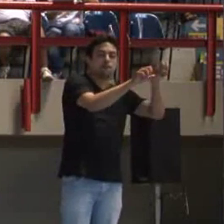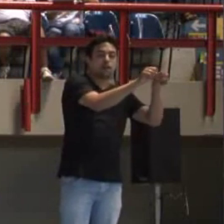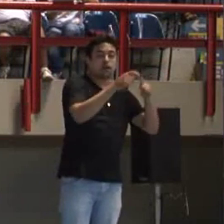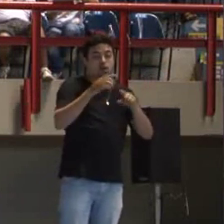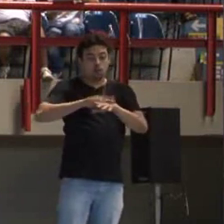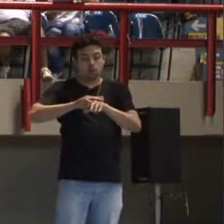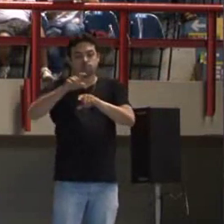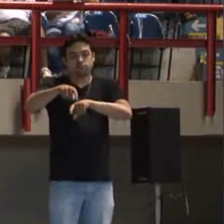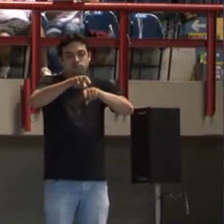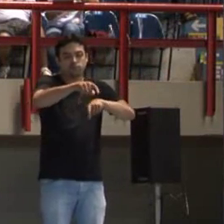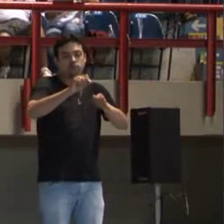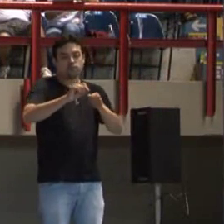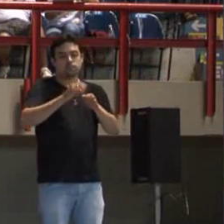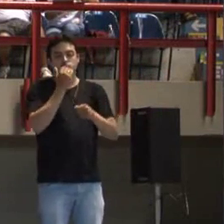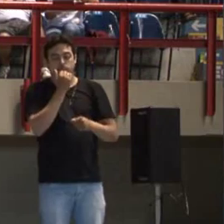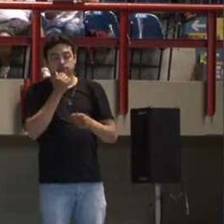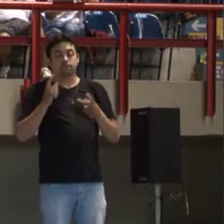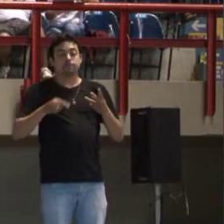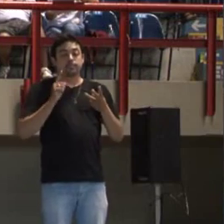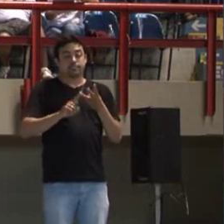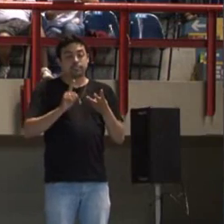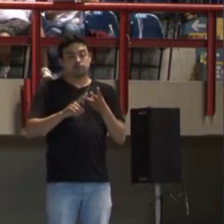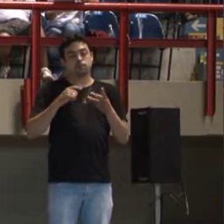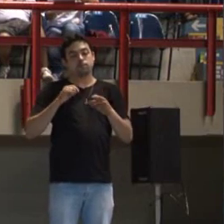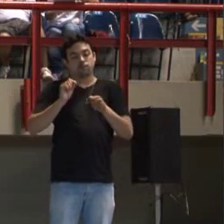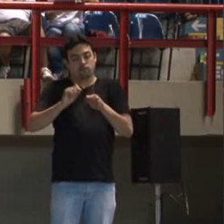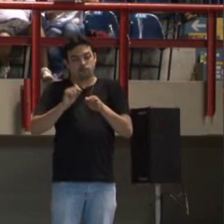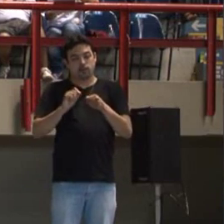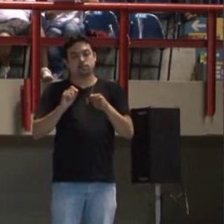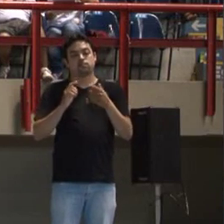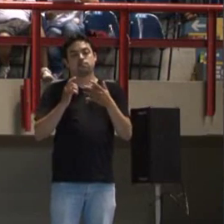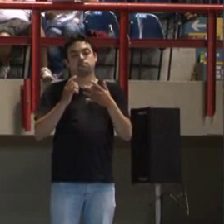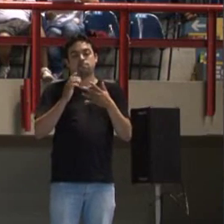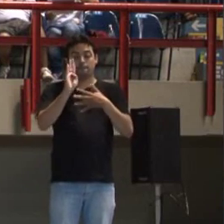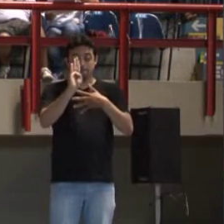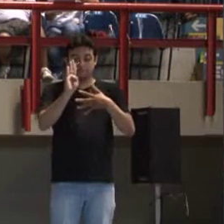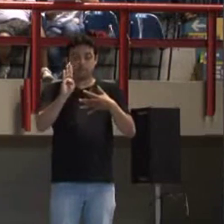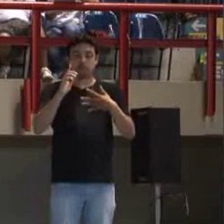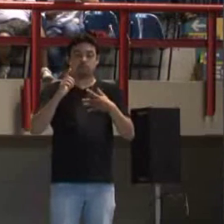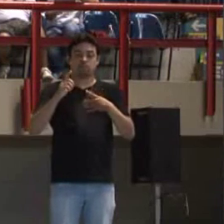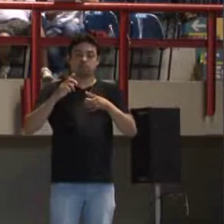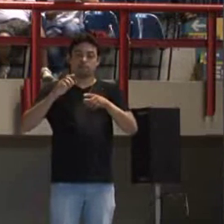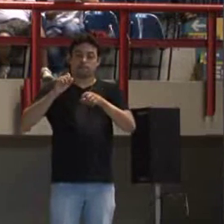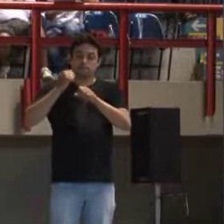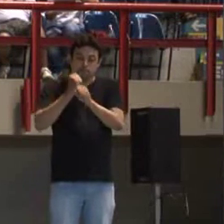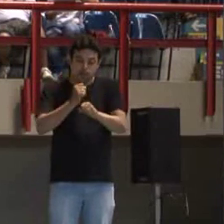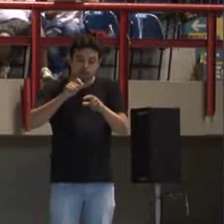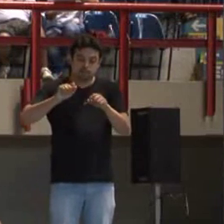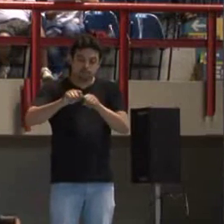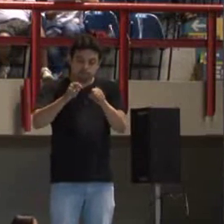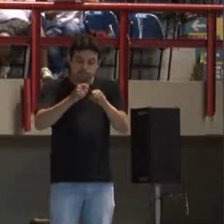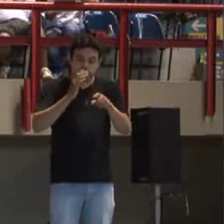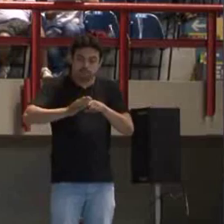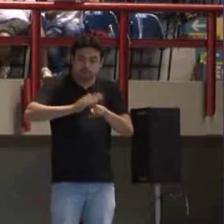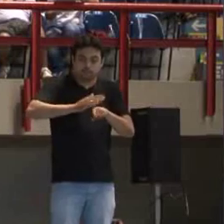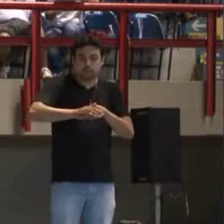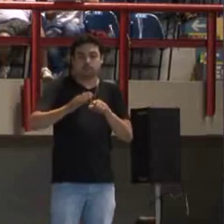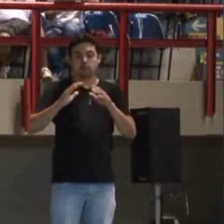irmão. B, o homem fabrica seus instrumentos para obtenção de alimento e abrigo. Por enquanto o item B está massa.